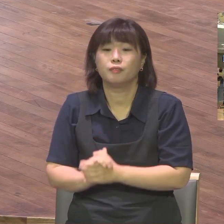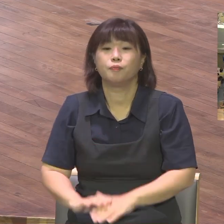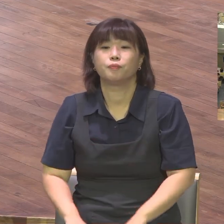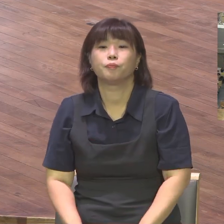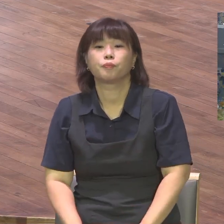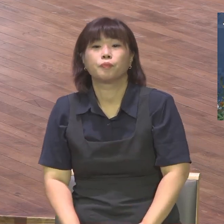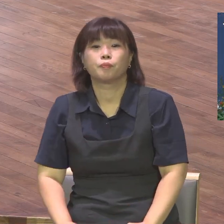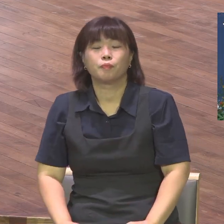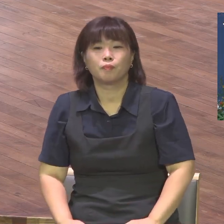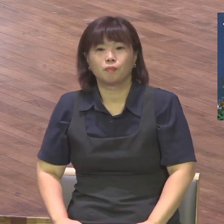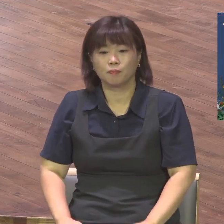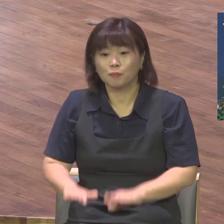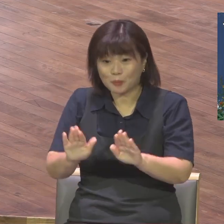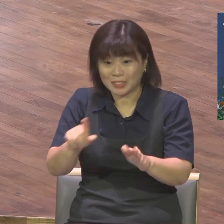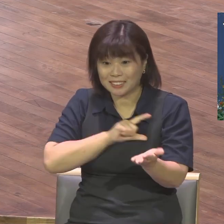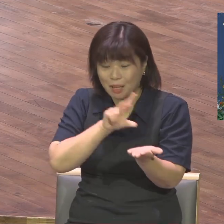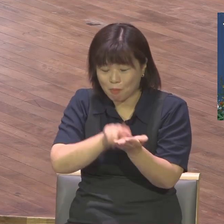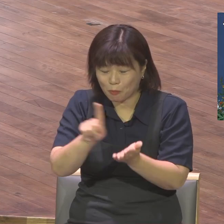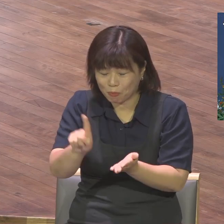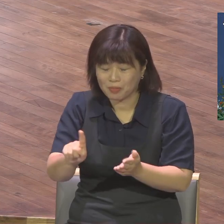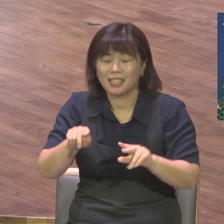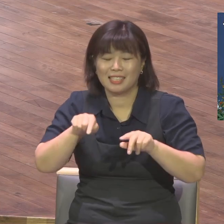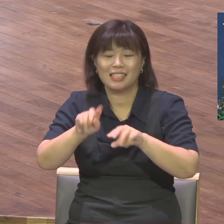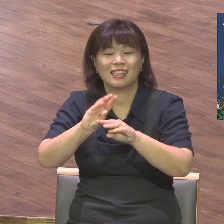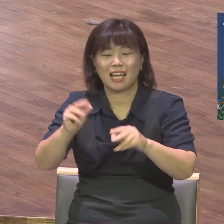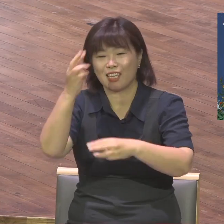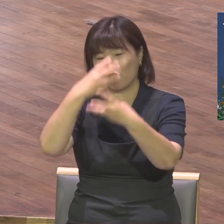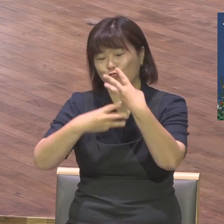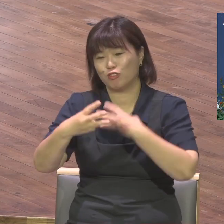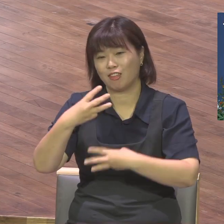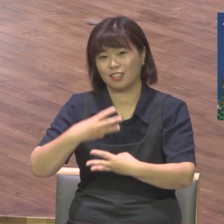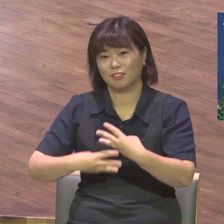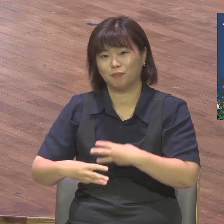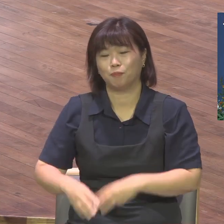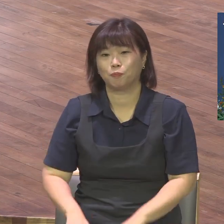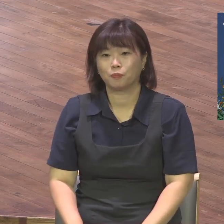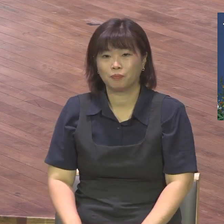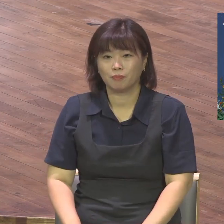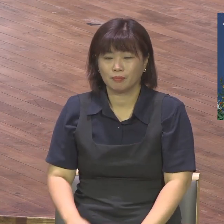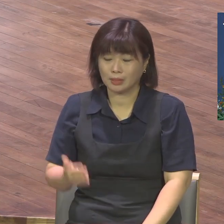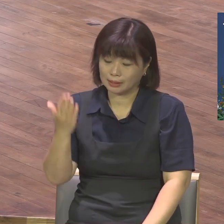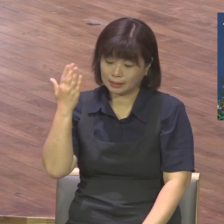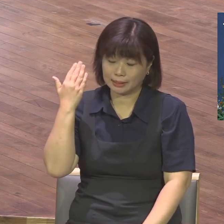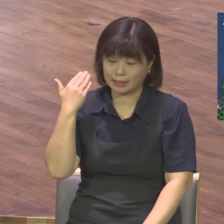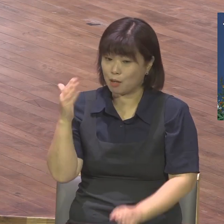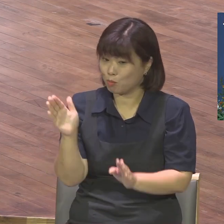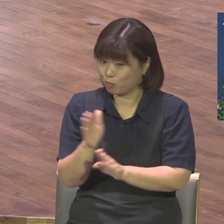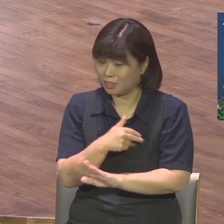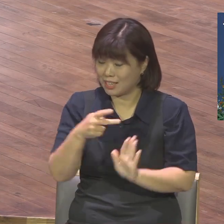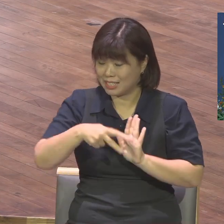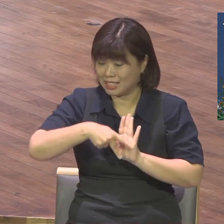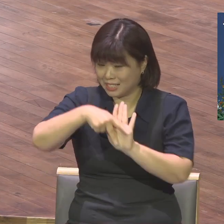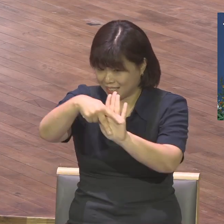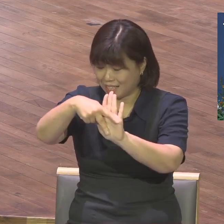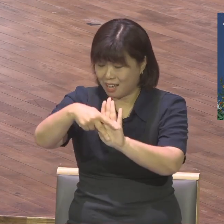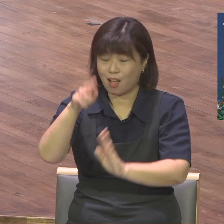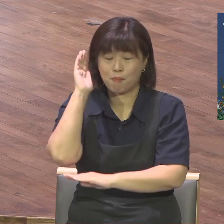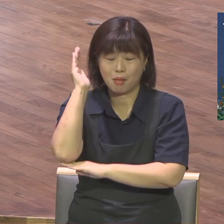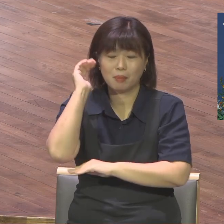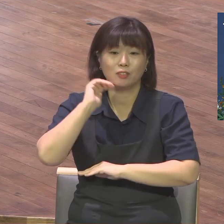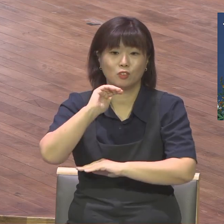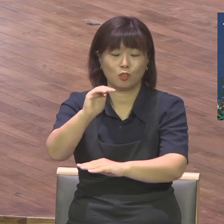아멘. 이 땅에 거룩덩이란 제목으로 말씀을 드립니다. 지난 금요일부터 이제 이사야서